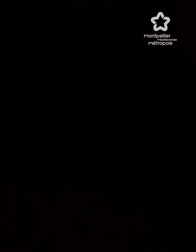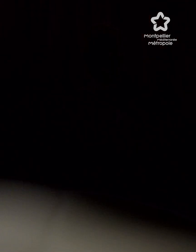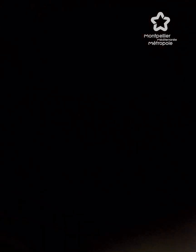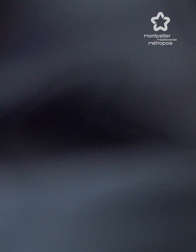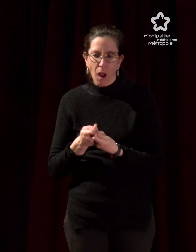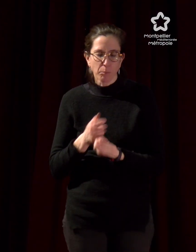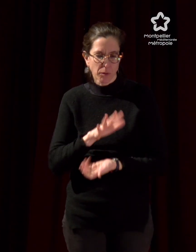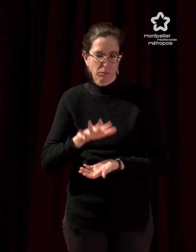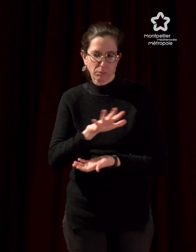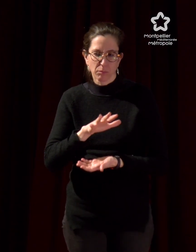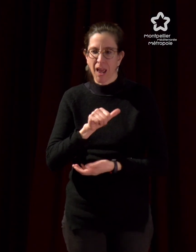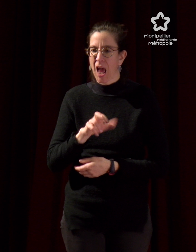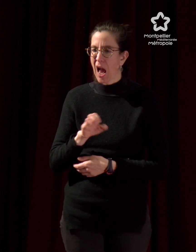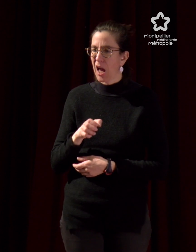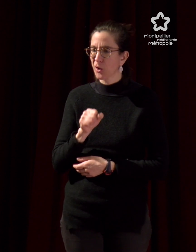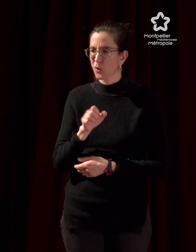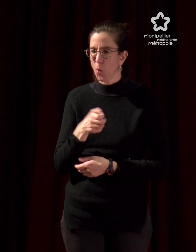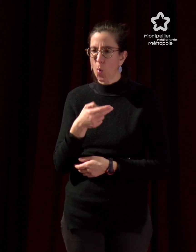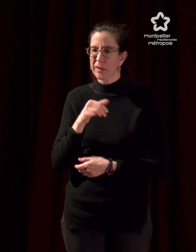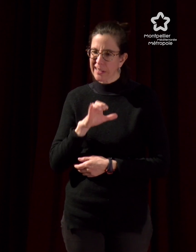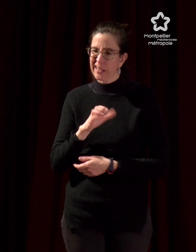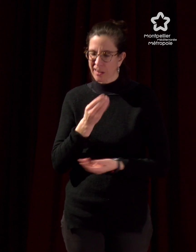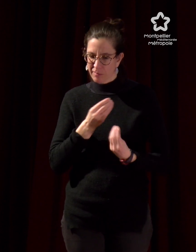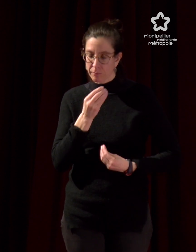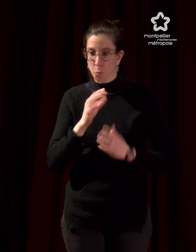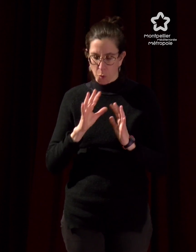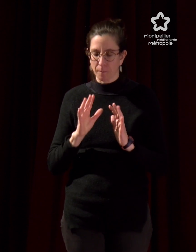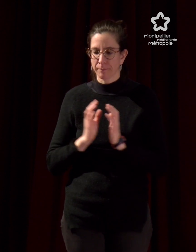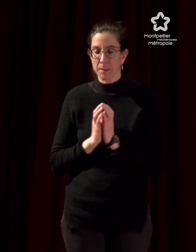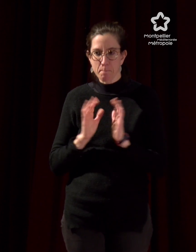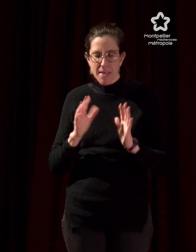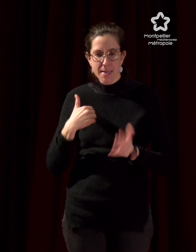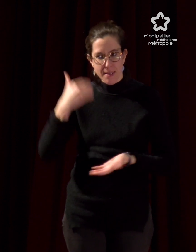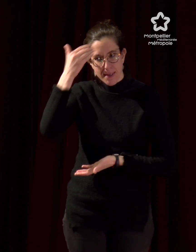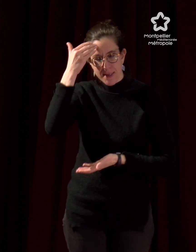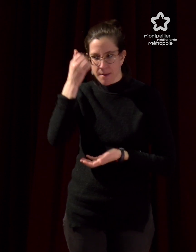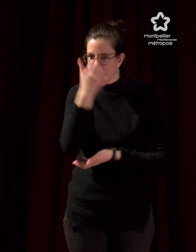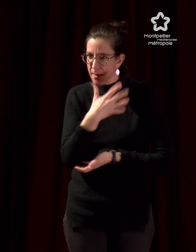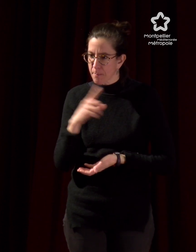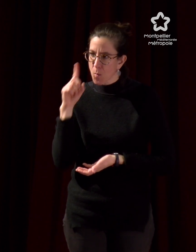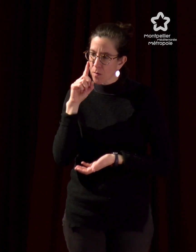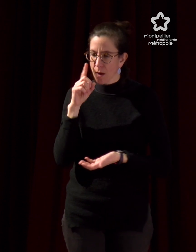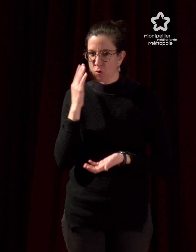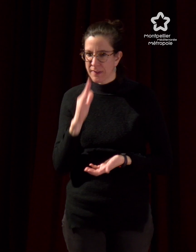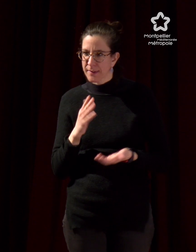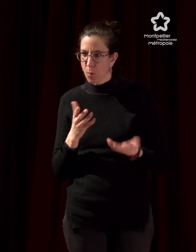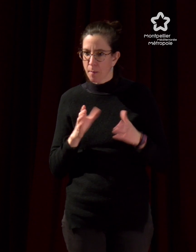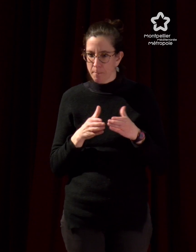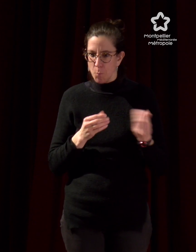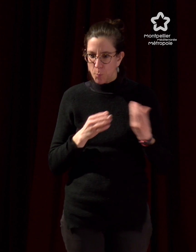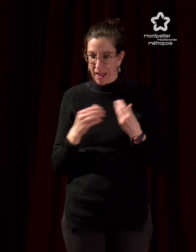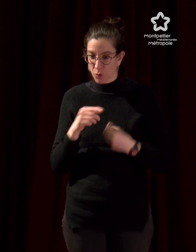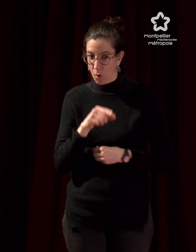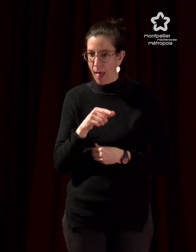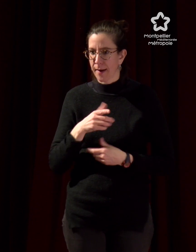dans le passé, c'est que la colonisation de l'Amérique est assez particulière parce qu'il a fallu faire 15 000 kilomètres nord-sud avec des climats qui changeaient tout le temps,